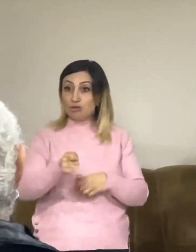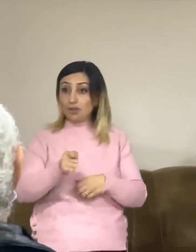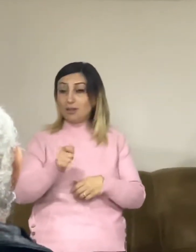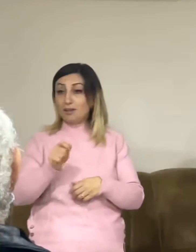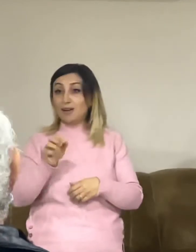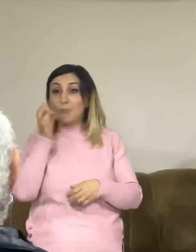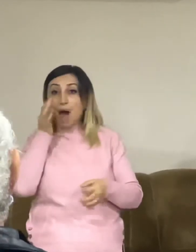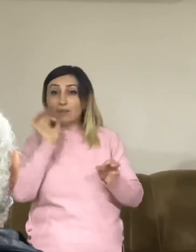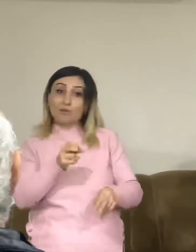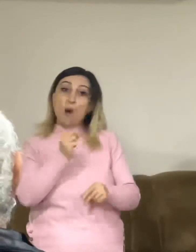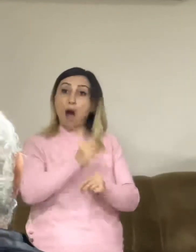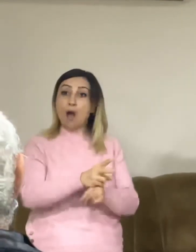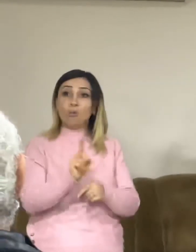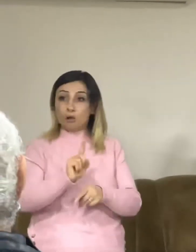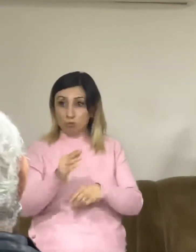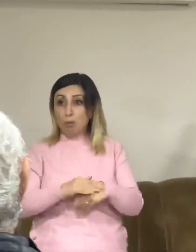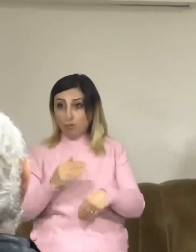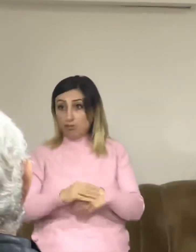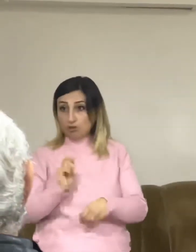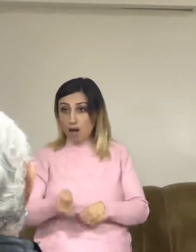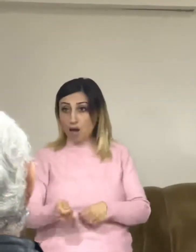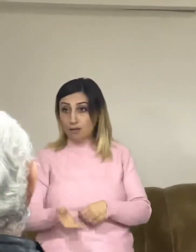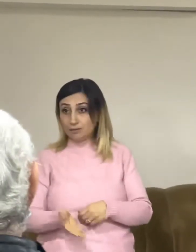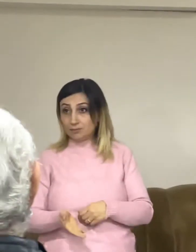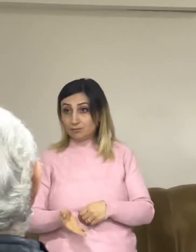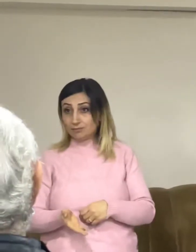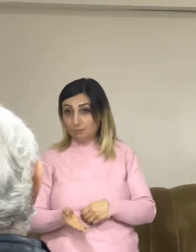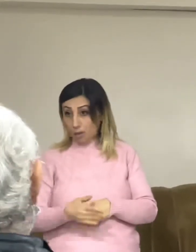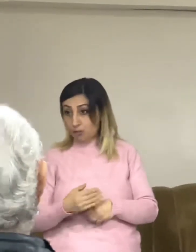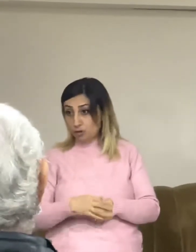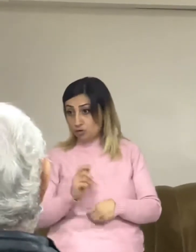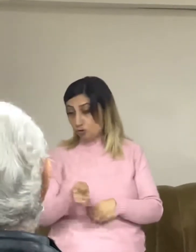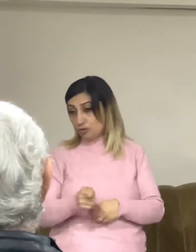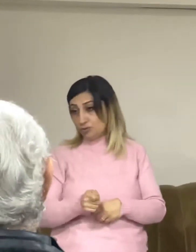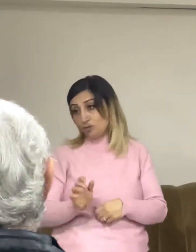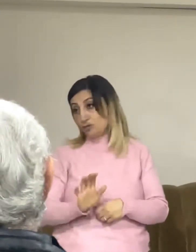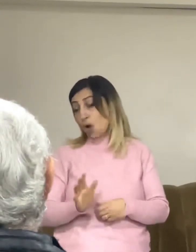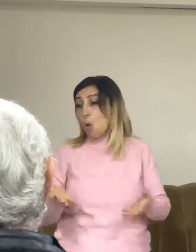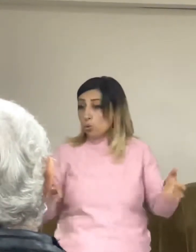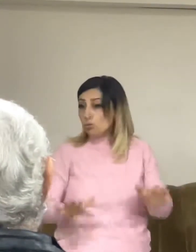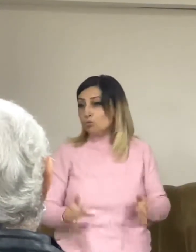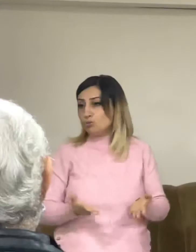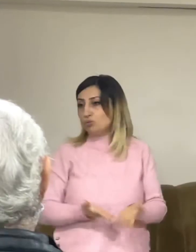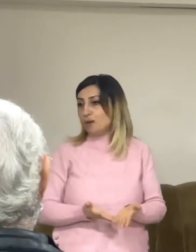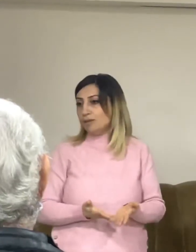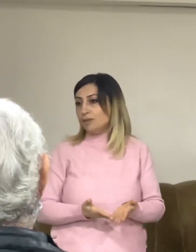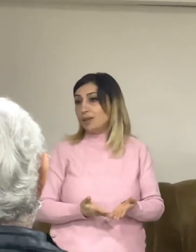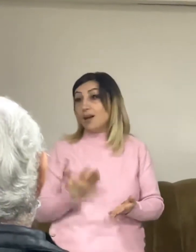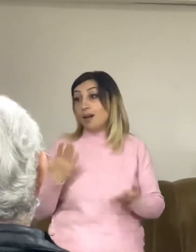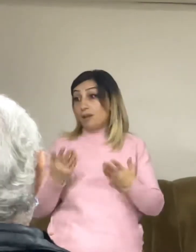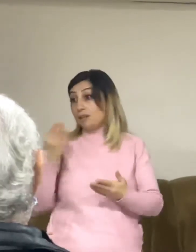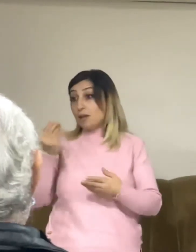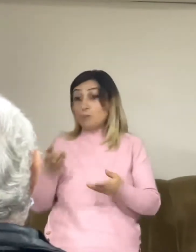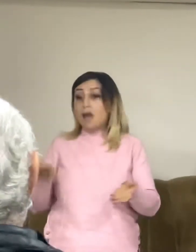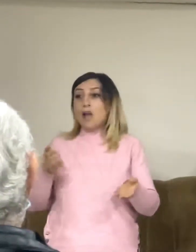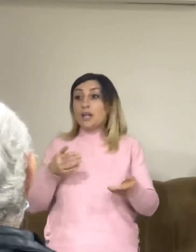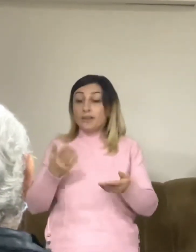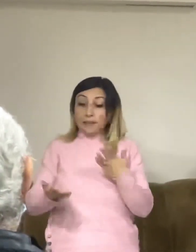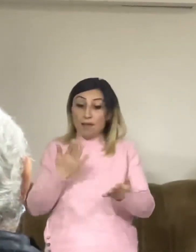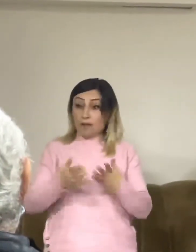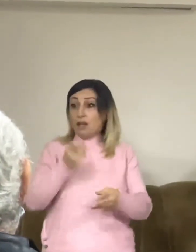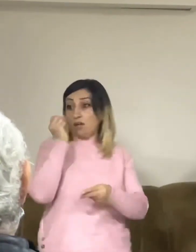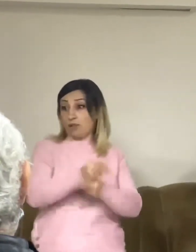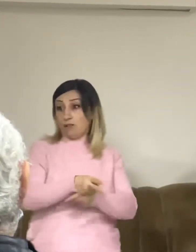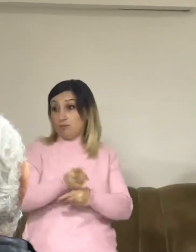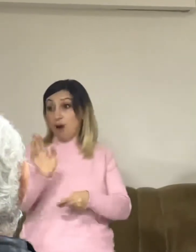դուրս հանեց։ Այնպես որ Աստծո փառավոր հաղթանակը իր զավակներին վերադարձնելու նորից իր